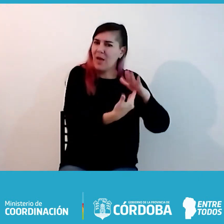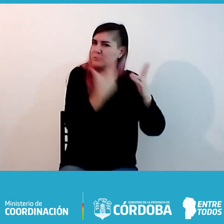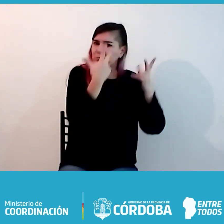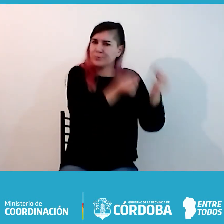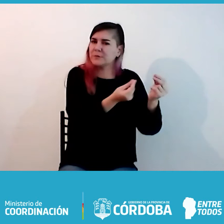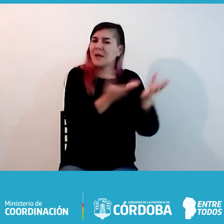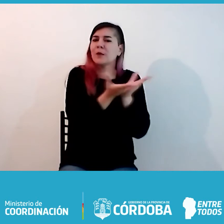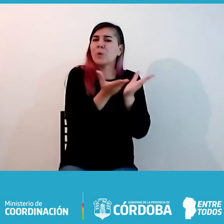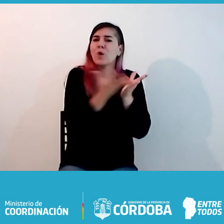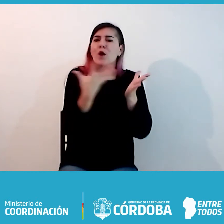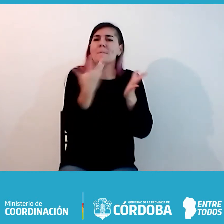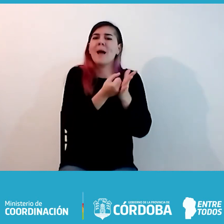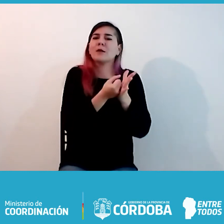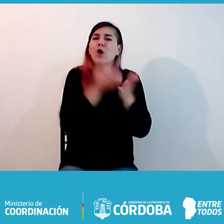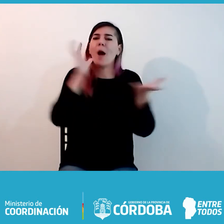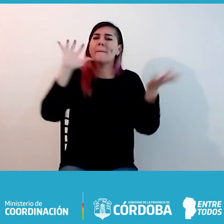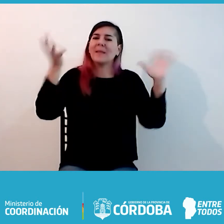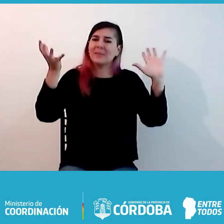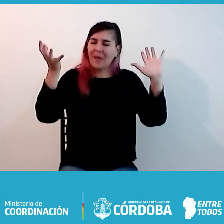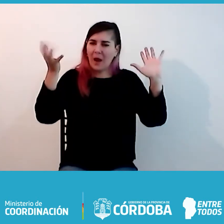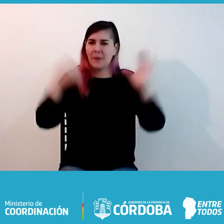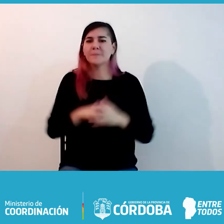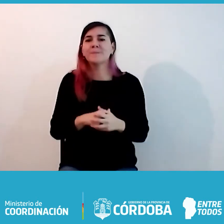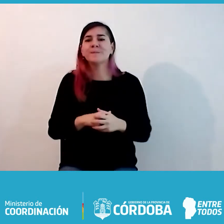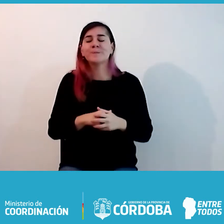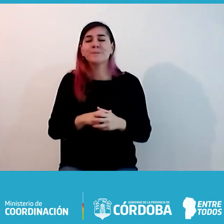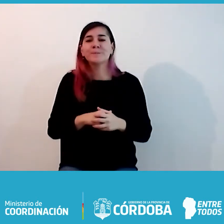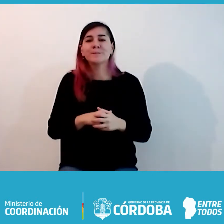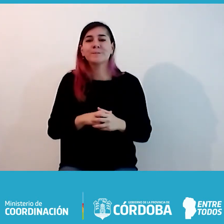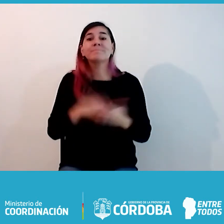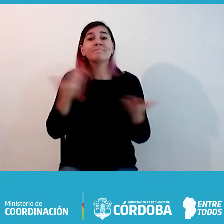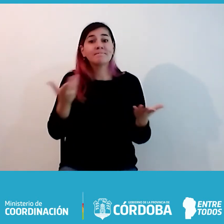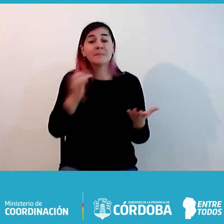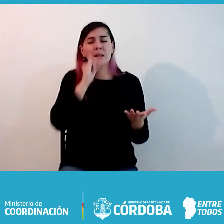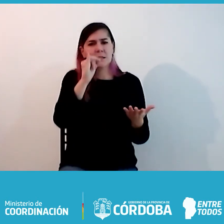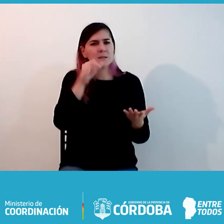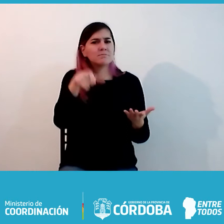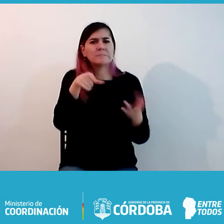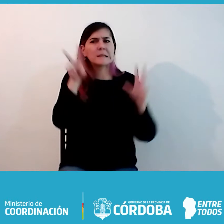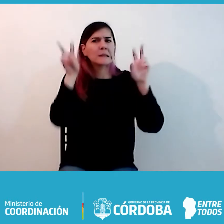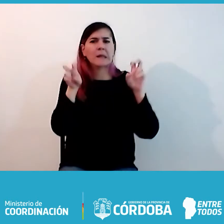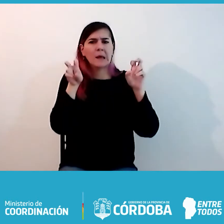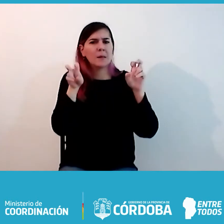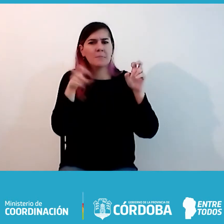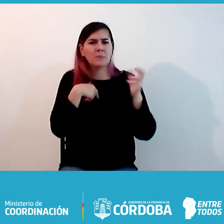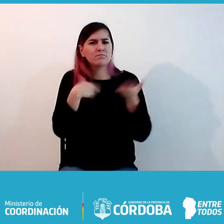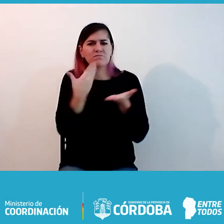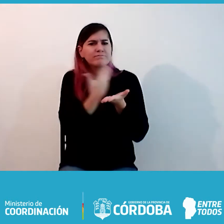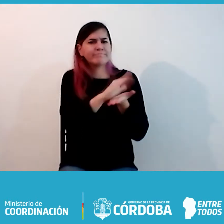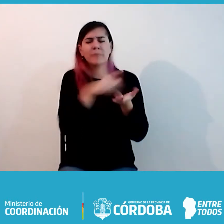y que se considere esta audiencia inconstitucional. Destaca que se trata de un despojo al futuro de sus